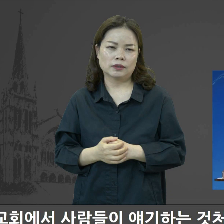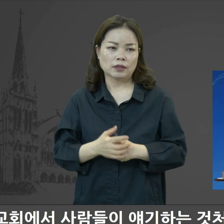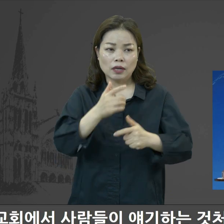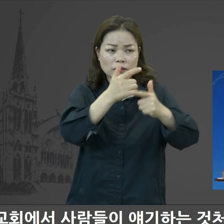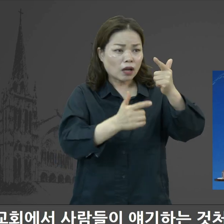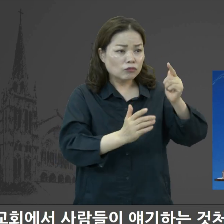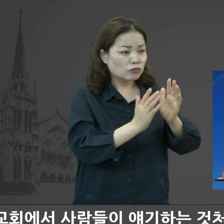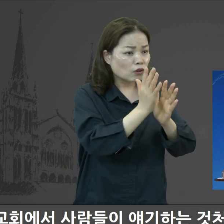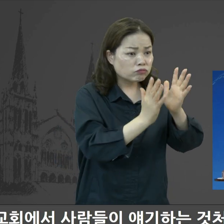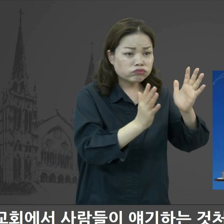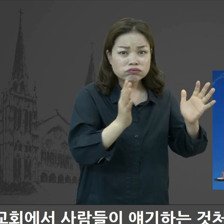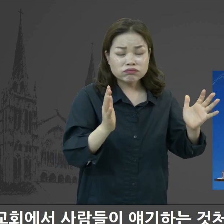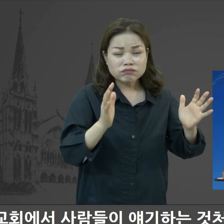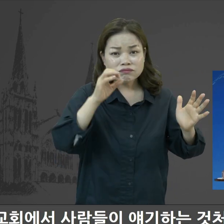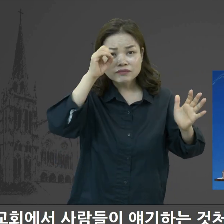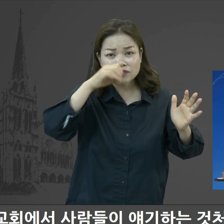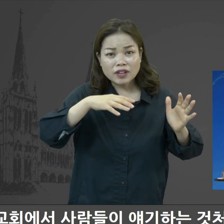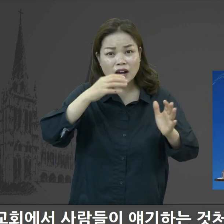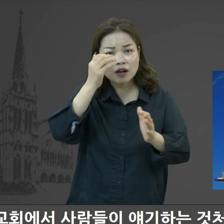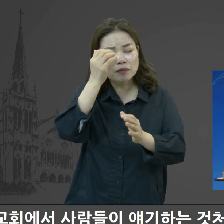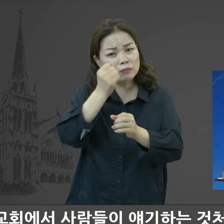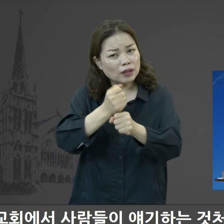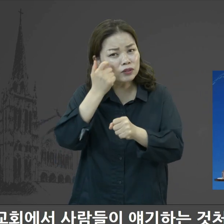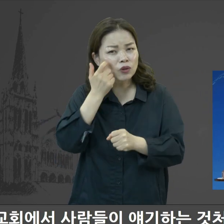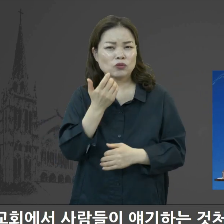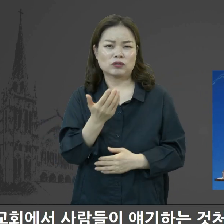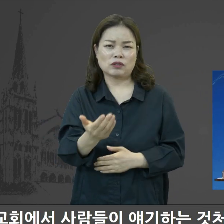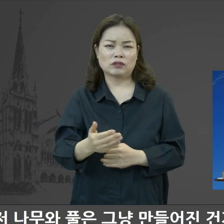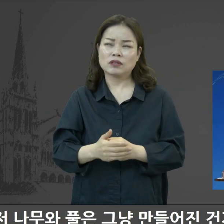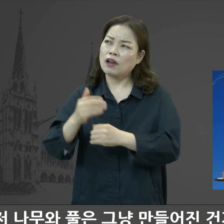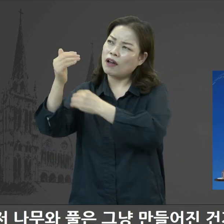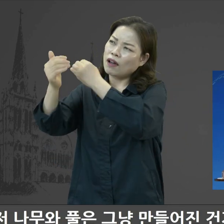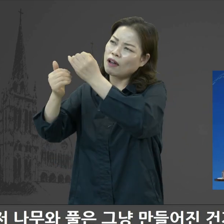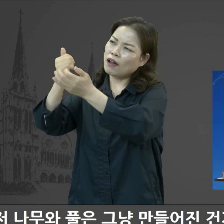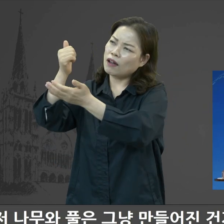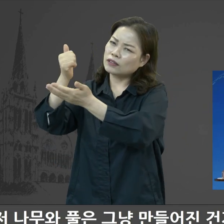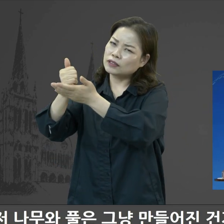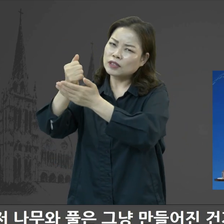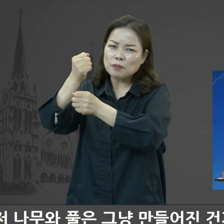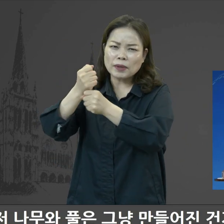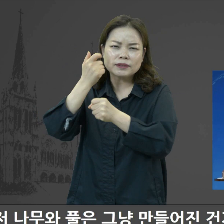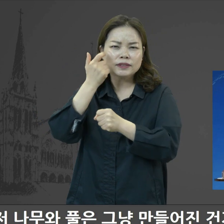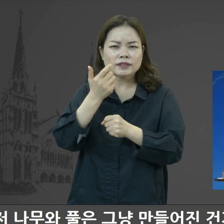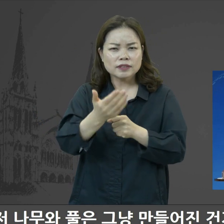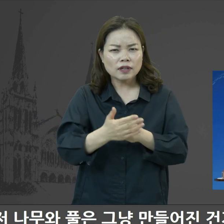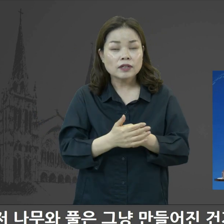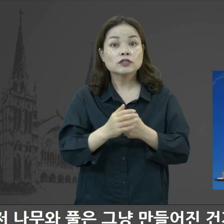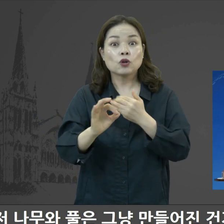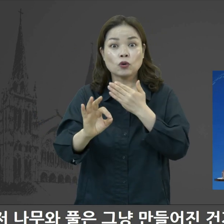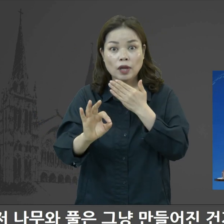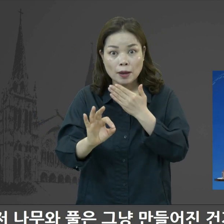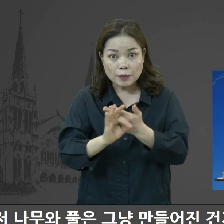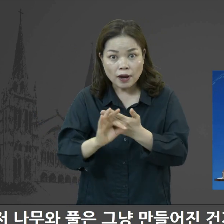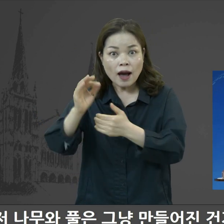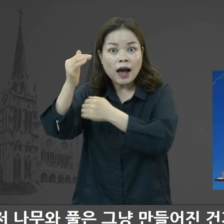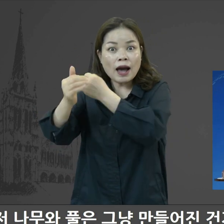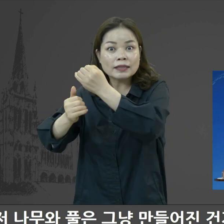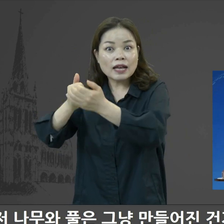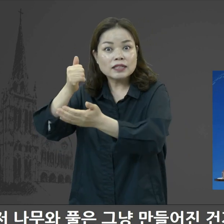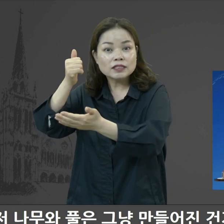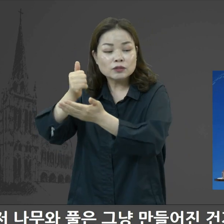나무와 풀은 그냥 만들어진 건가? 아니면 정말 하나님이 만드신 건가? 그렇다면